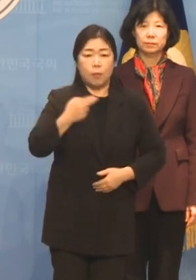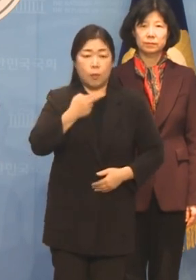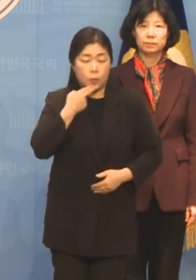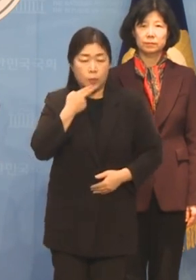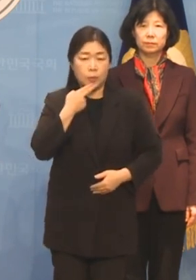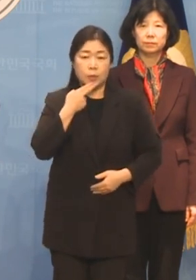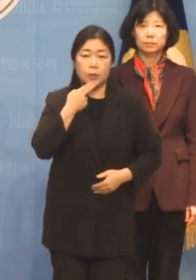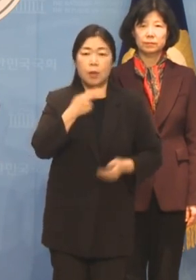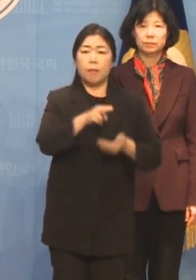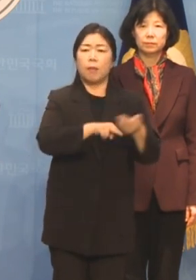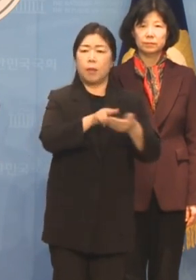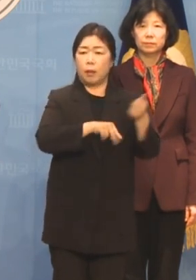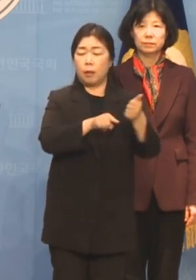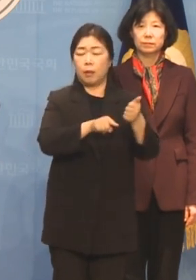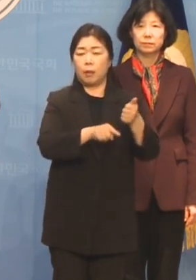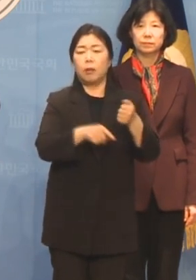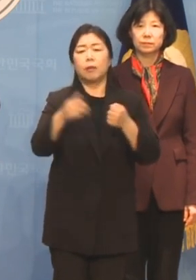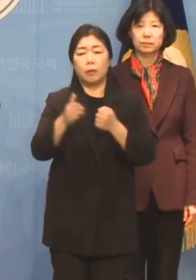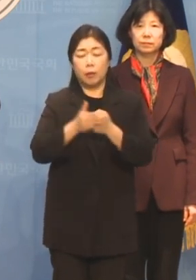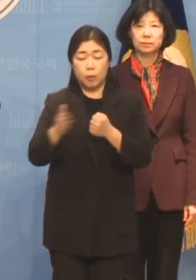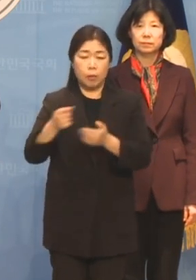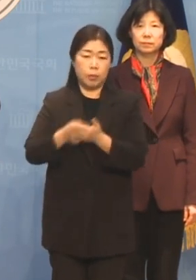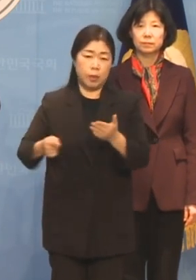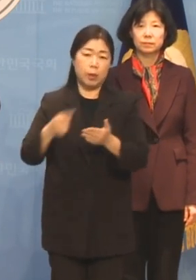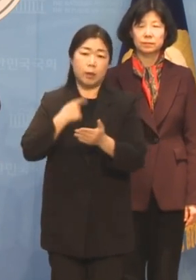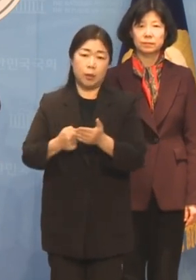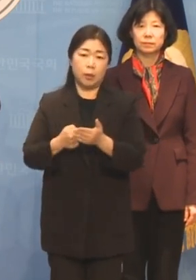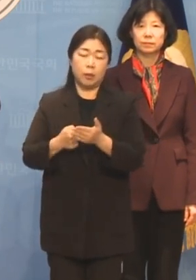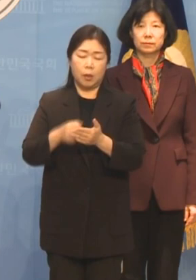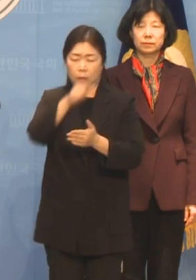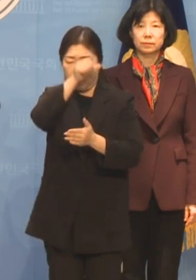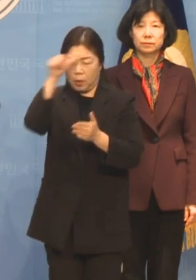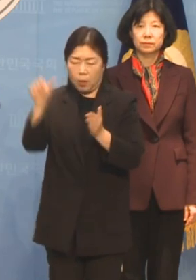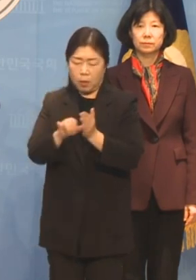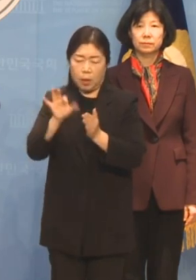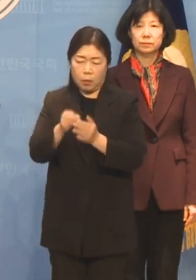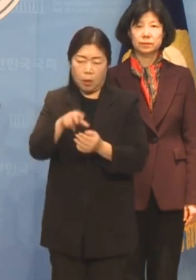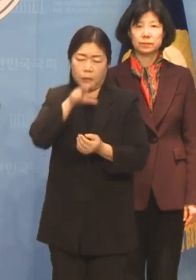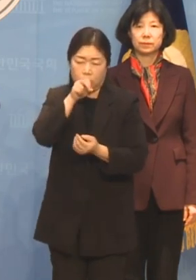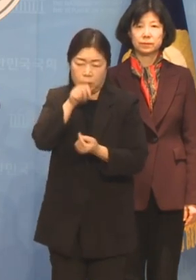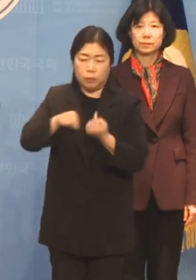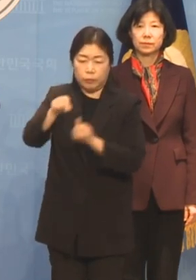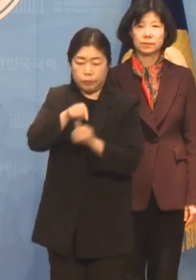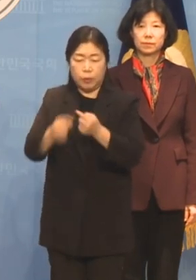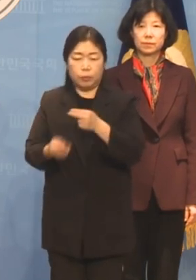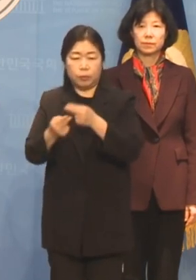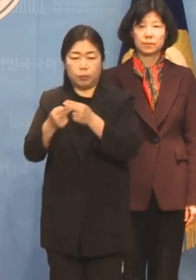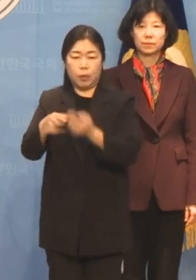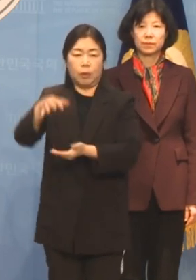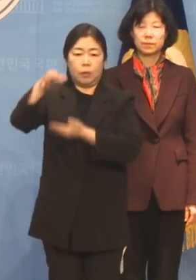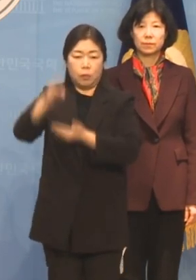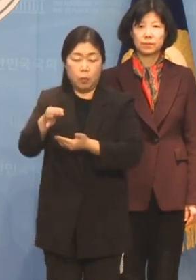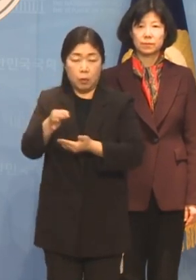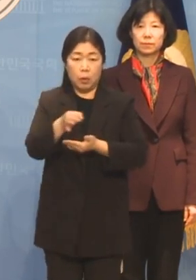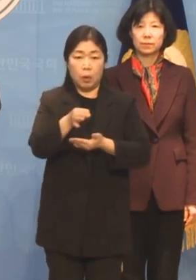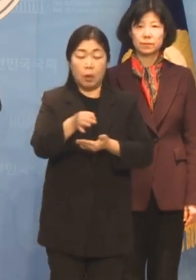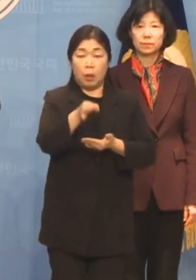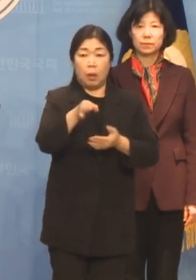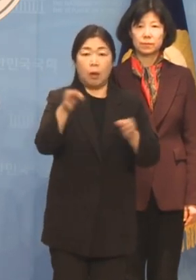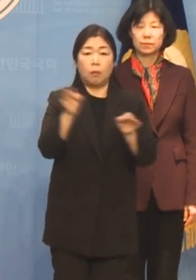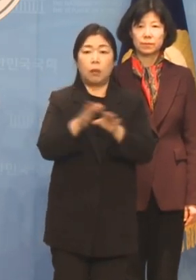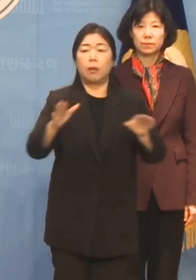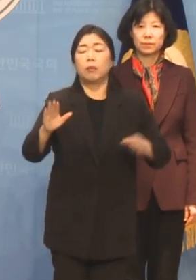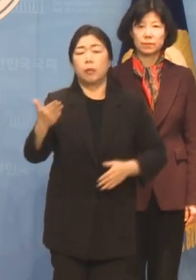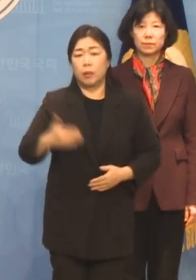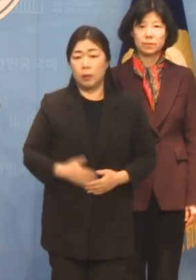이래서 상품이 불완전 판매로 인해 평생 피땀흘려 모은 자금을 잃을 처지에 놓여 있습니다. 이러한